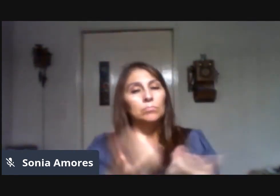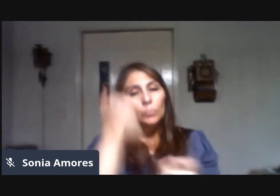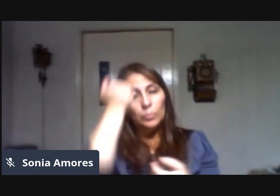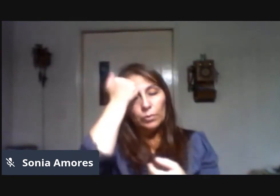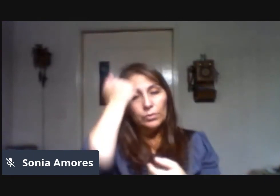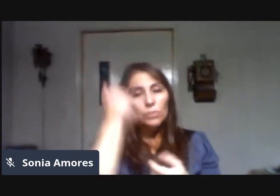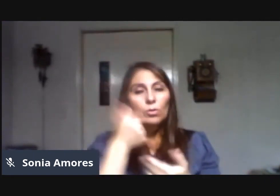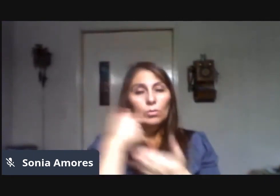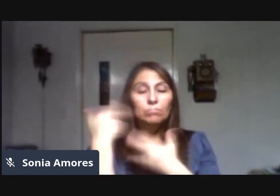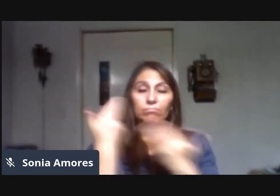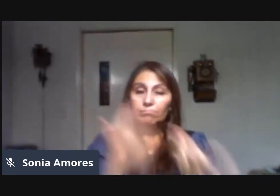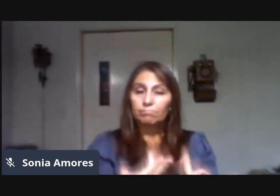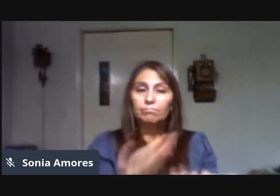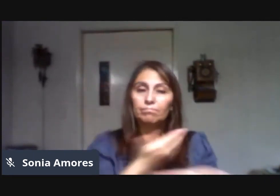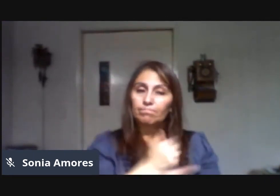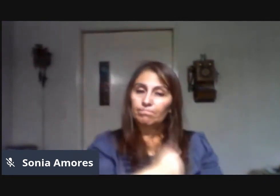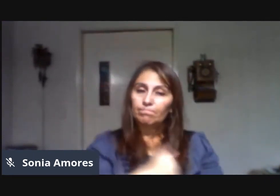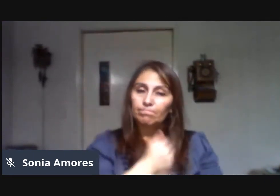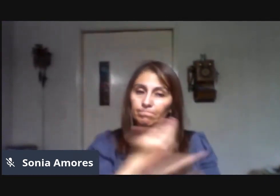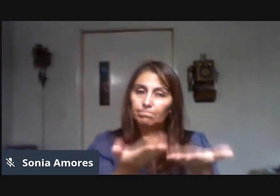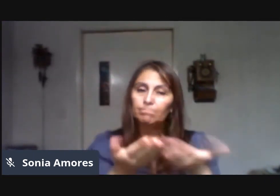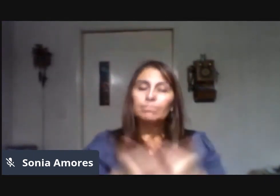palabra, por favor.